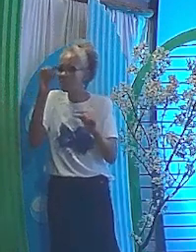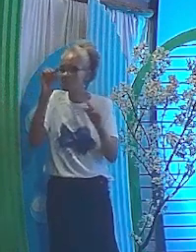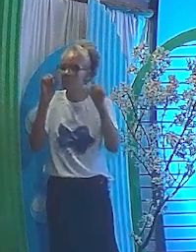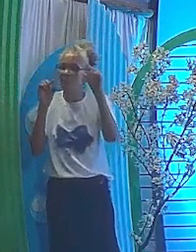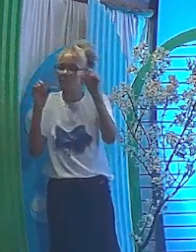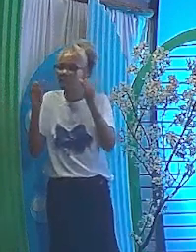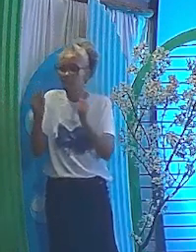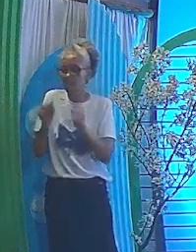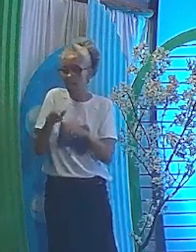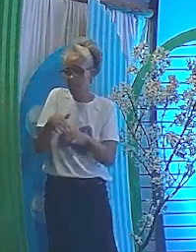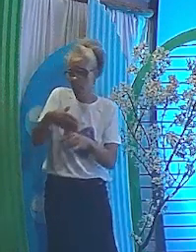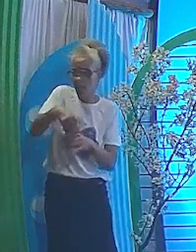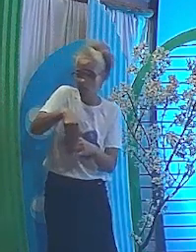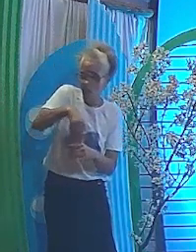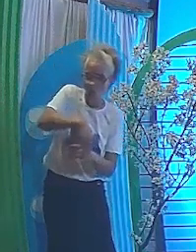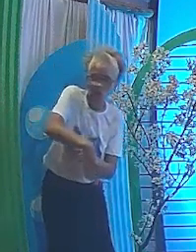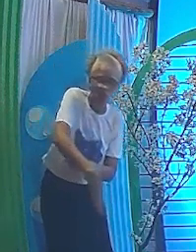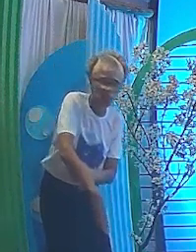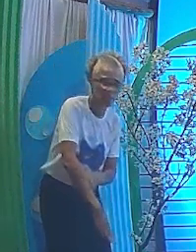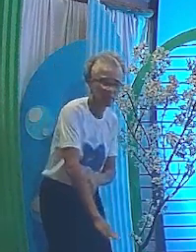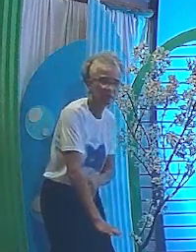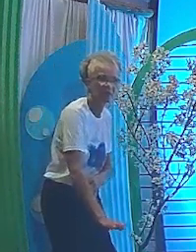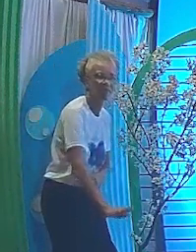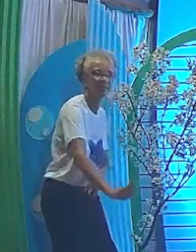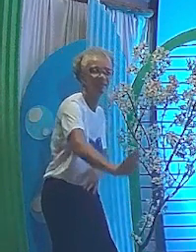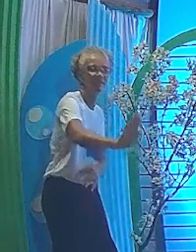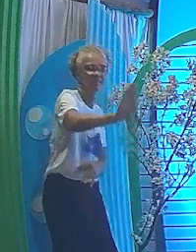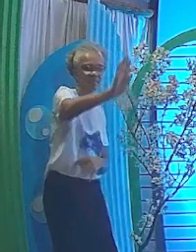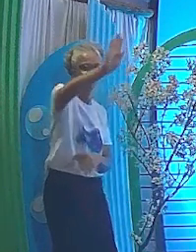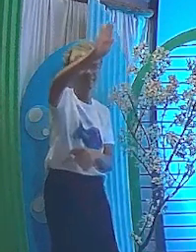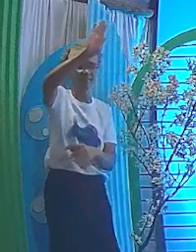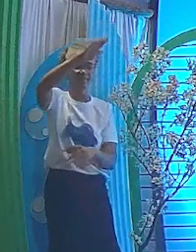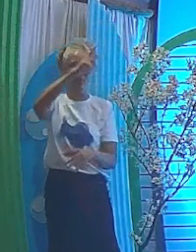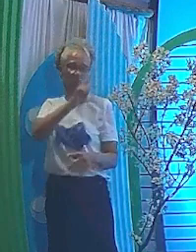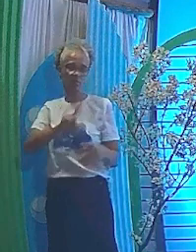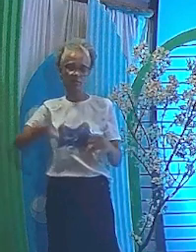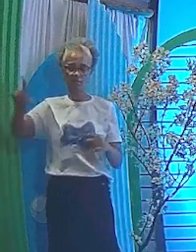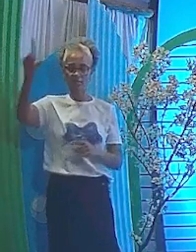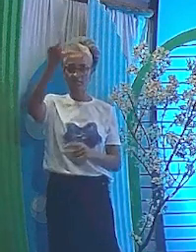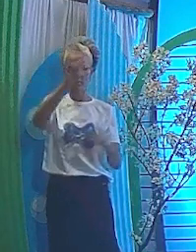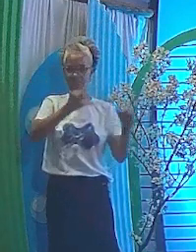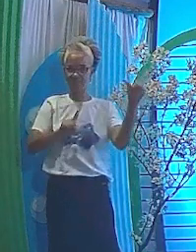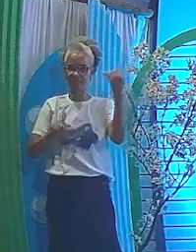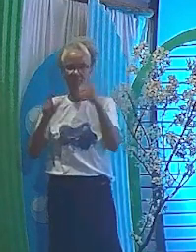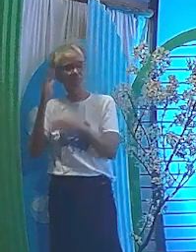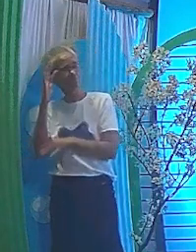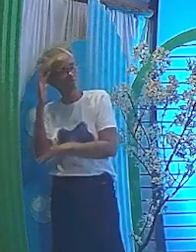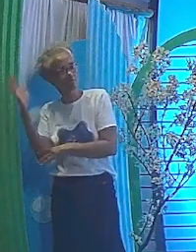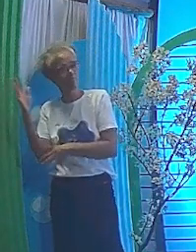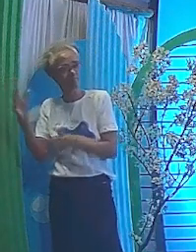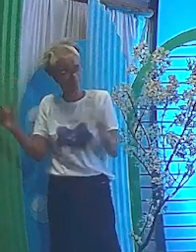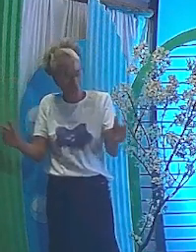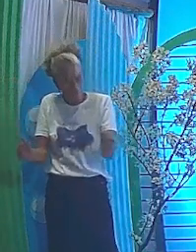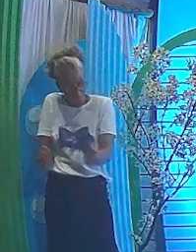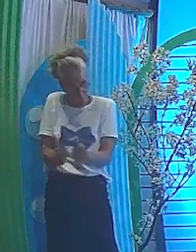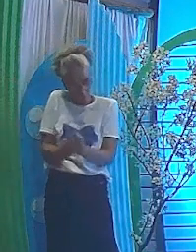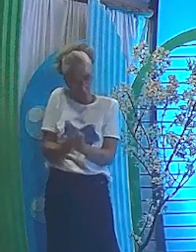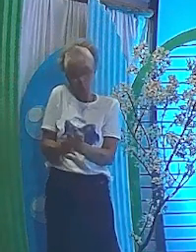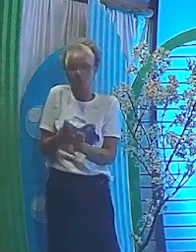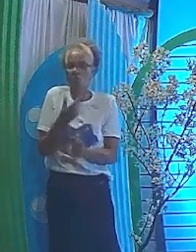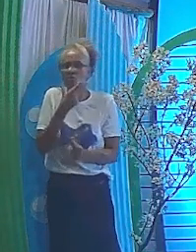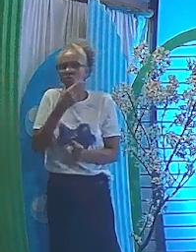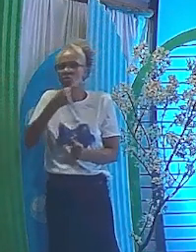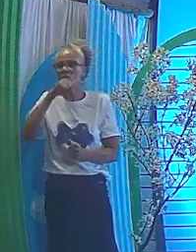ela vai conseguindo mergulhar. E a mesma coisa com os livros, com a literatura. A gente espera que as crianças venham acompanhadas de